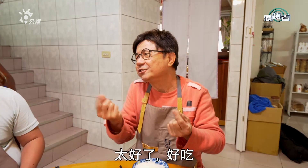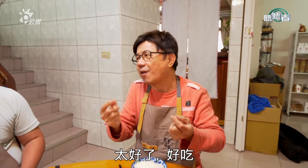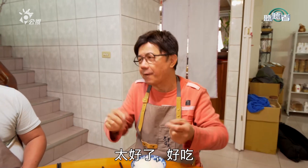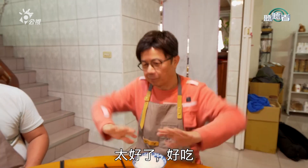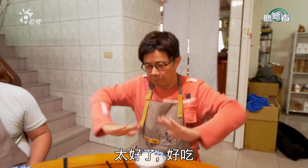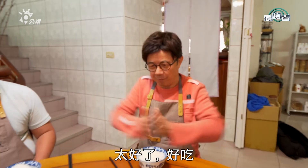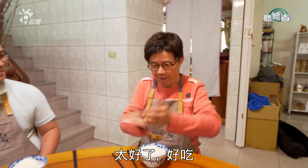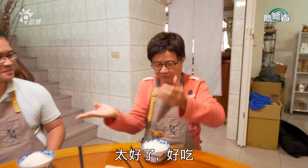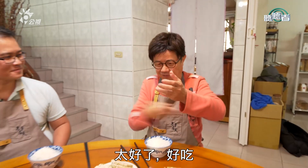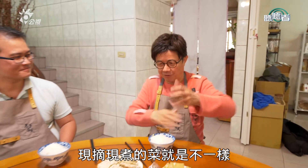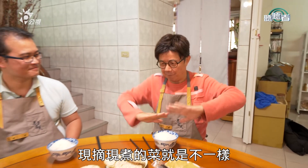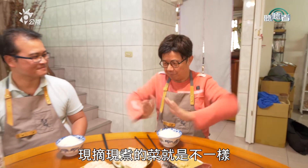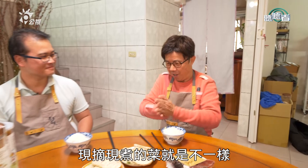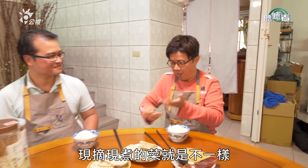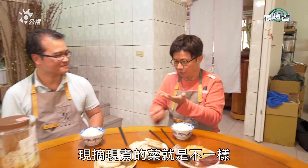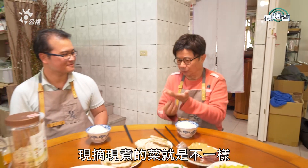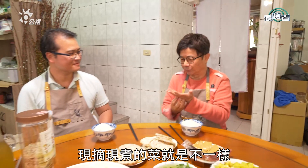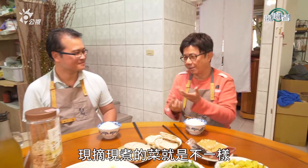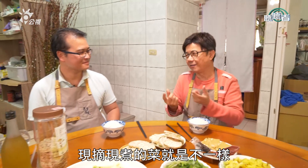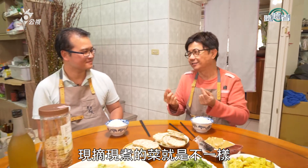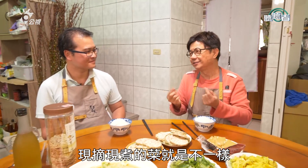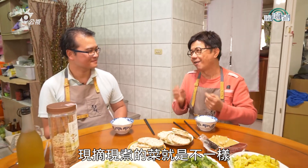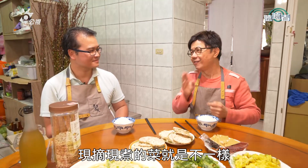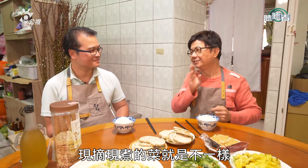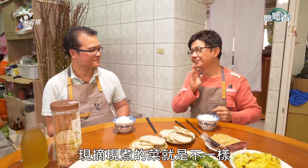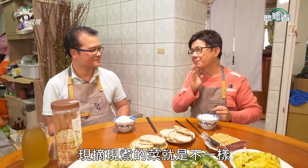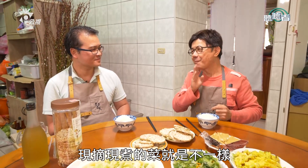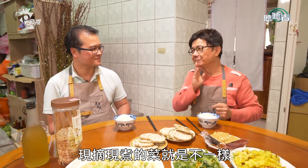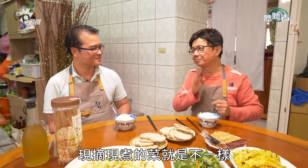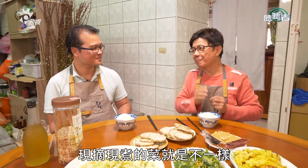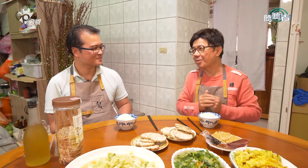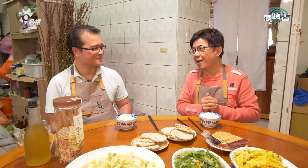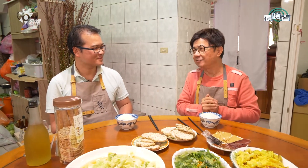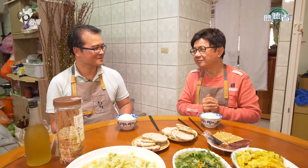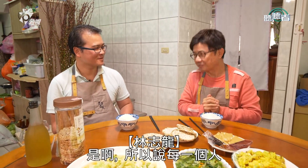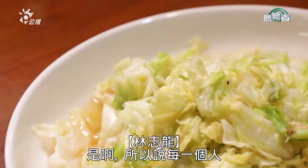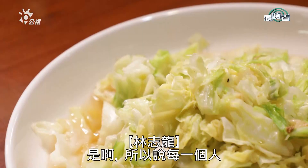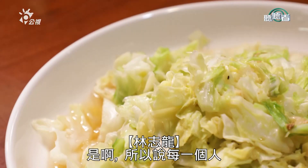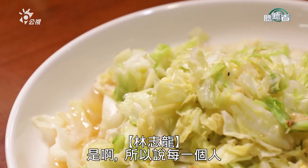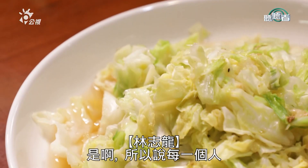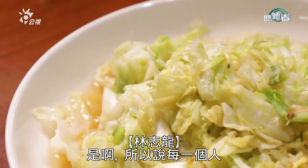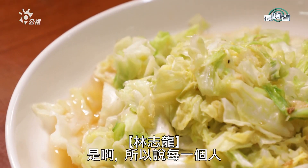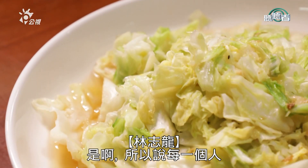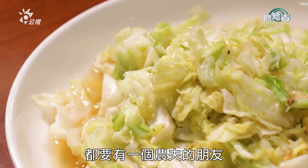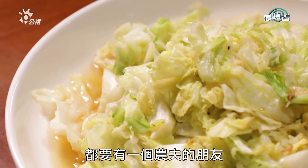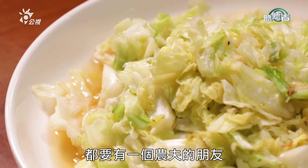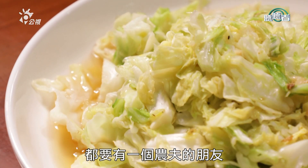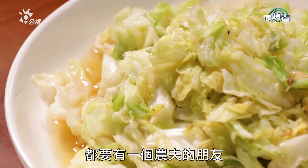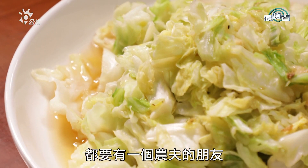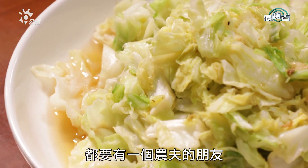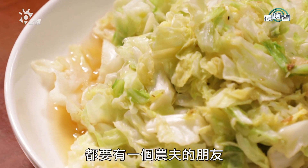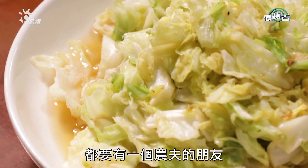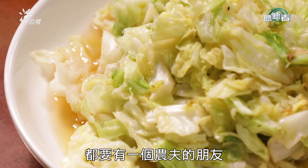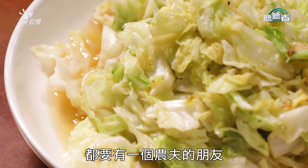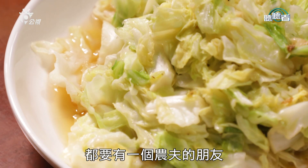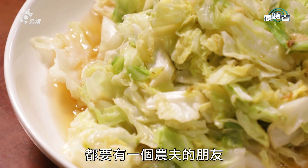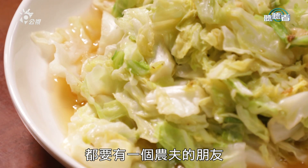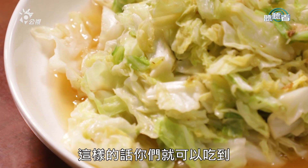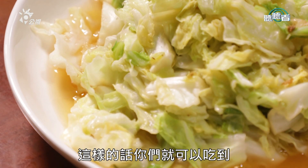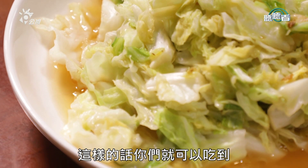太好了，好吃，现摘现煮的菜就是不一样。哎， 是啊，所以说每一个人都要有一个农夫的朋友， 这样的